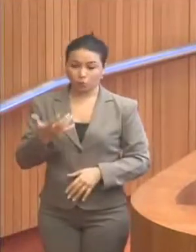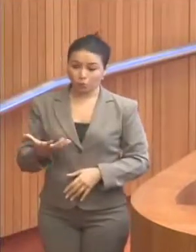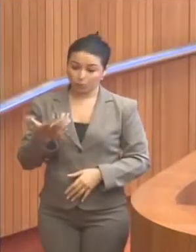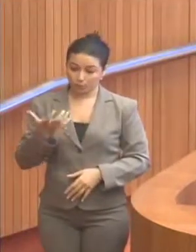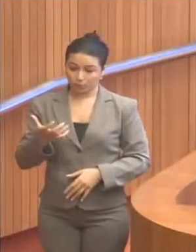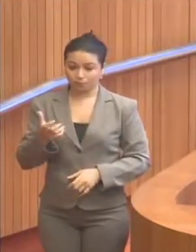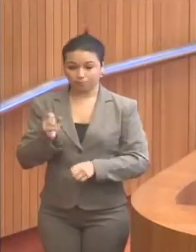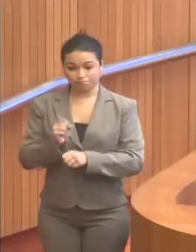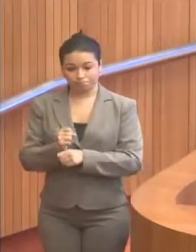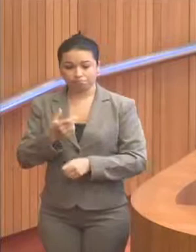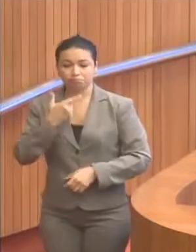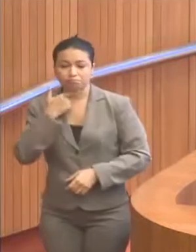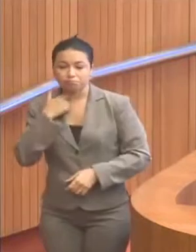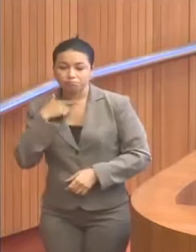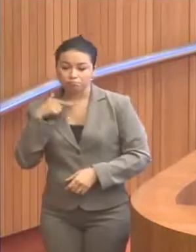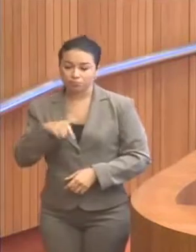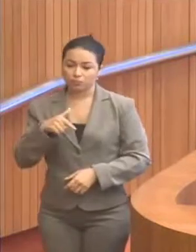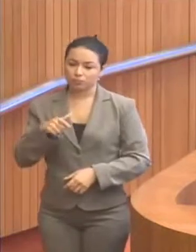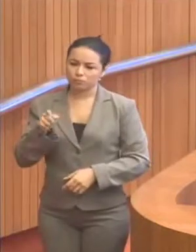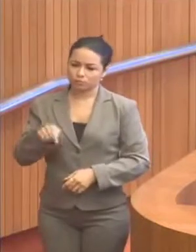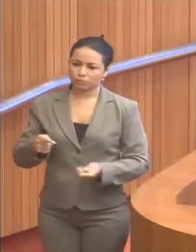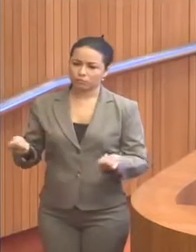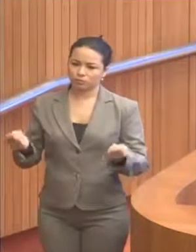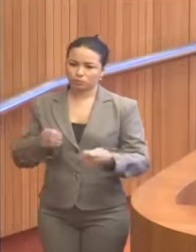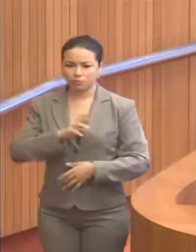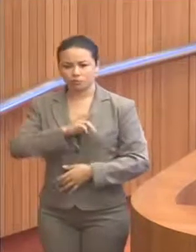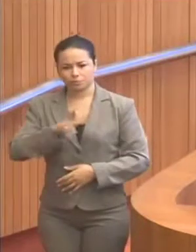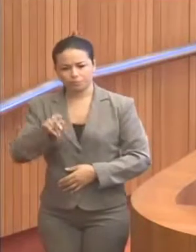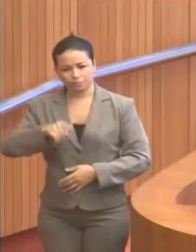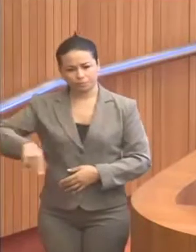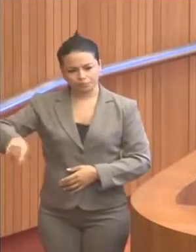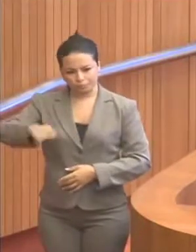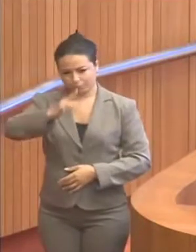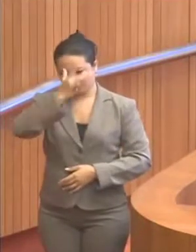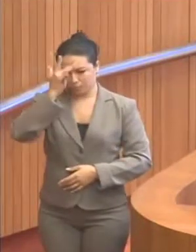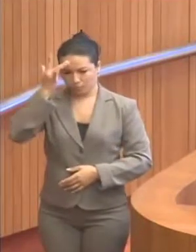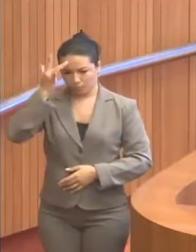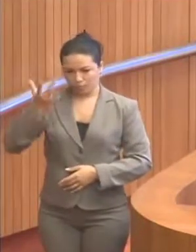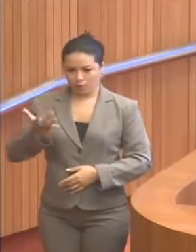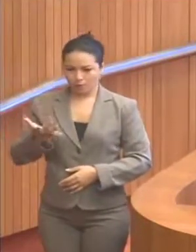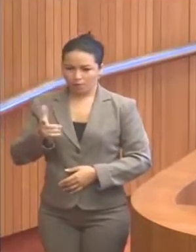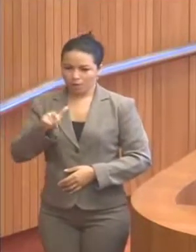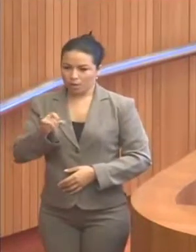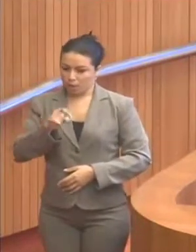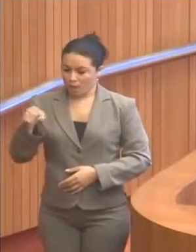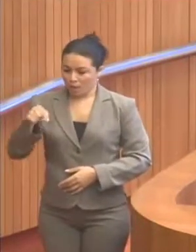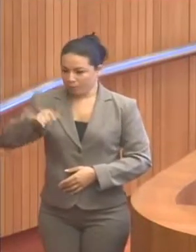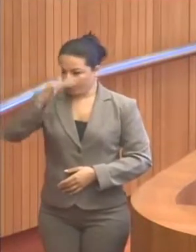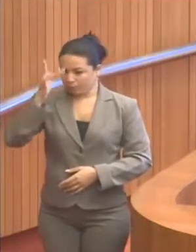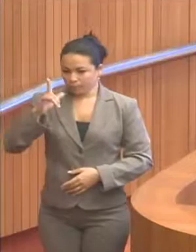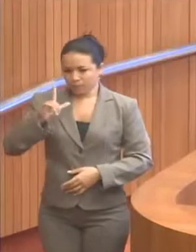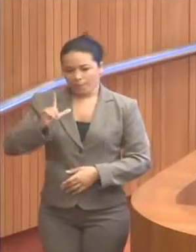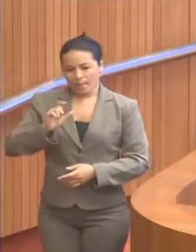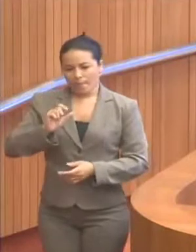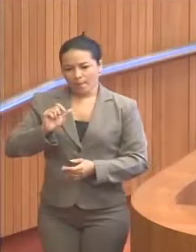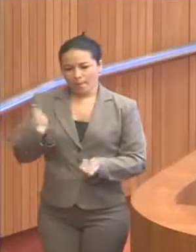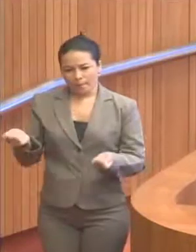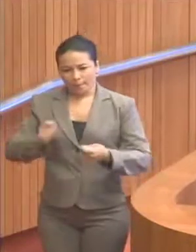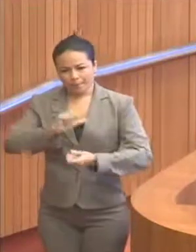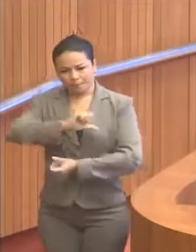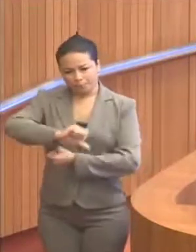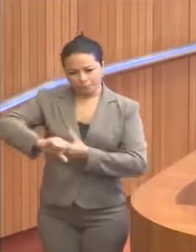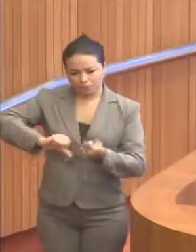espero que sirva, pelo menos, de lição e que a gente possa contornar esses problemas e evitar